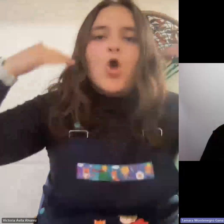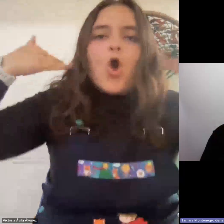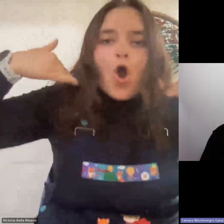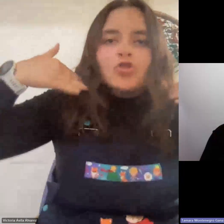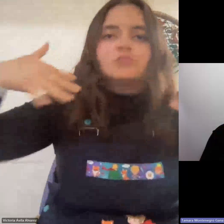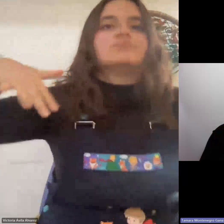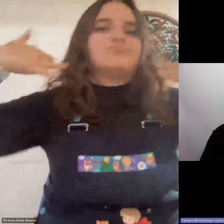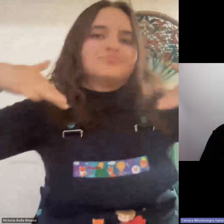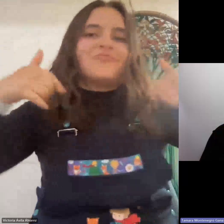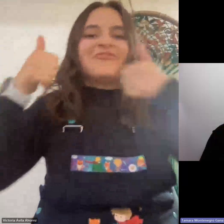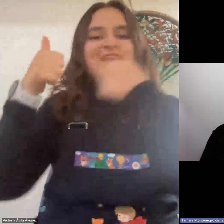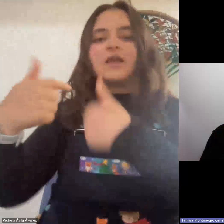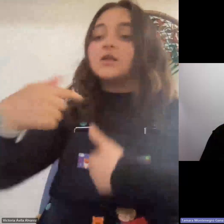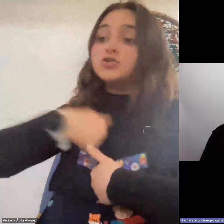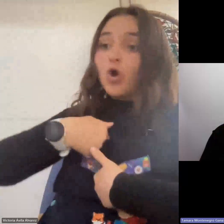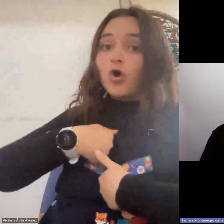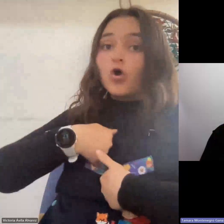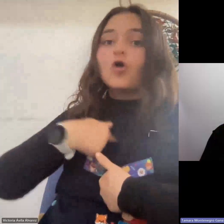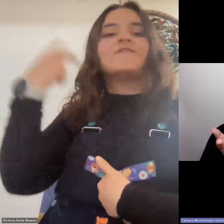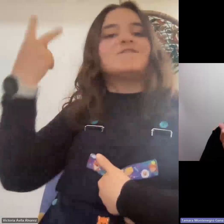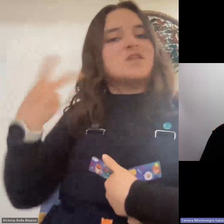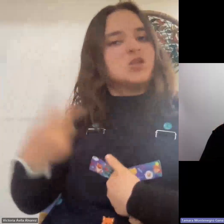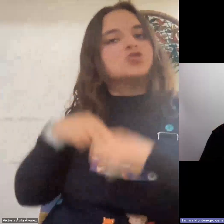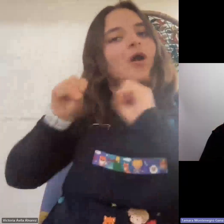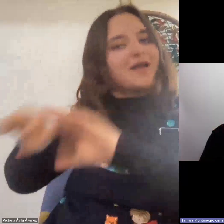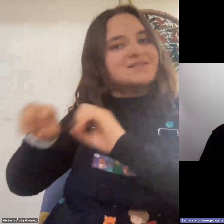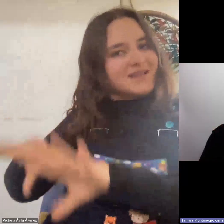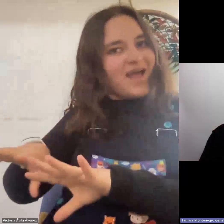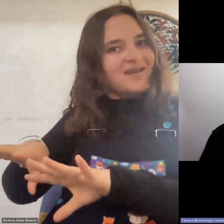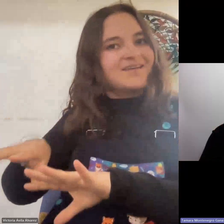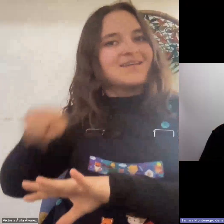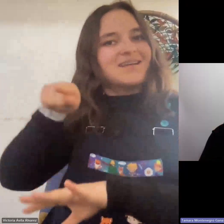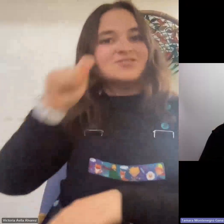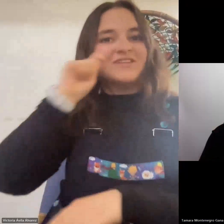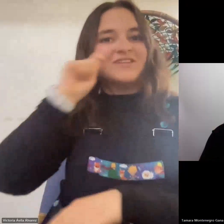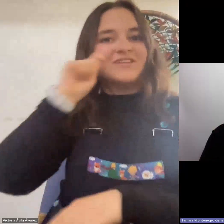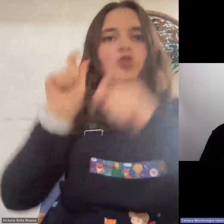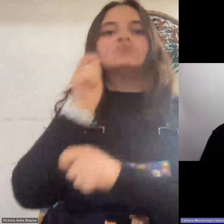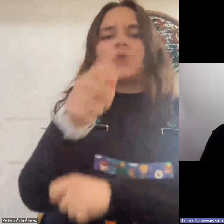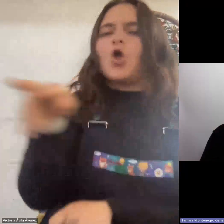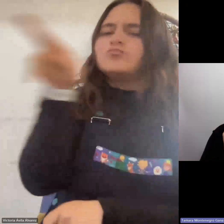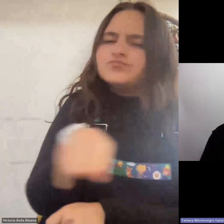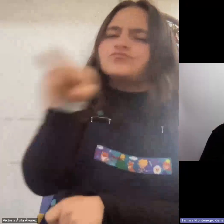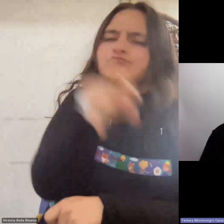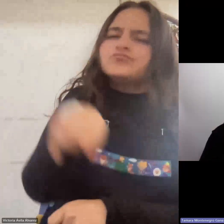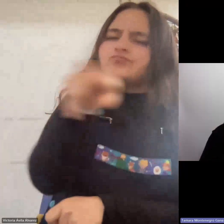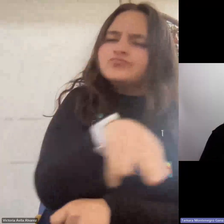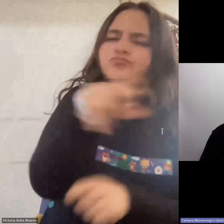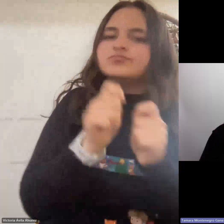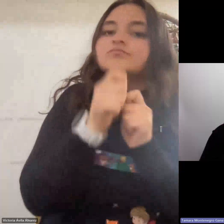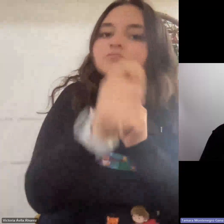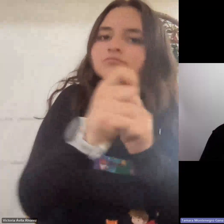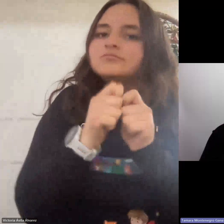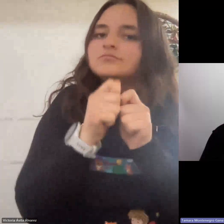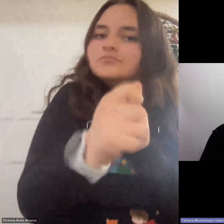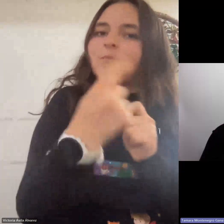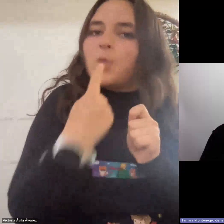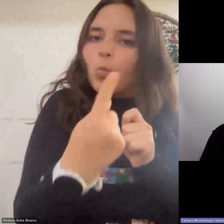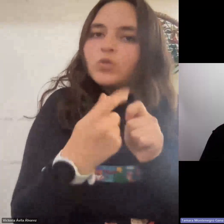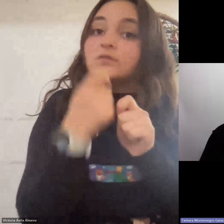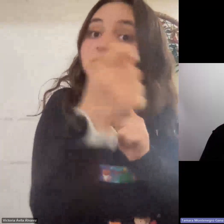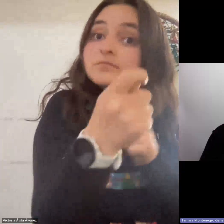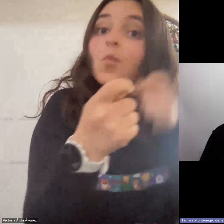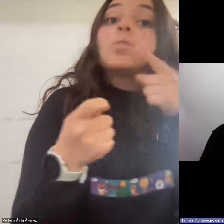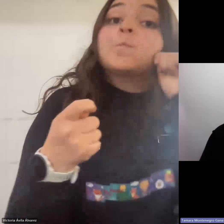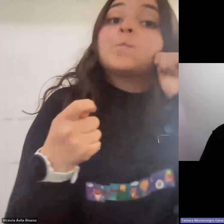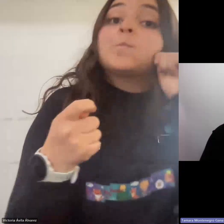ejemplo? Entonces ellos mismos le asignan un gesto. Entonces, de a poco yo les voy enseñando eso para que ellos